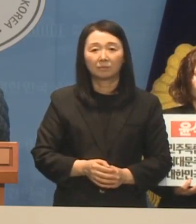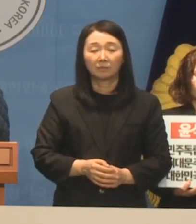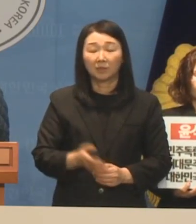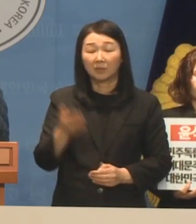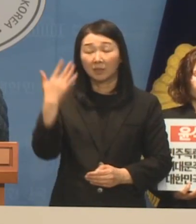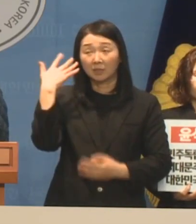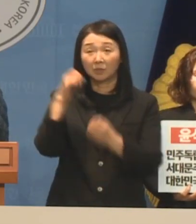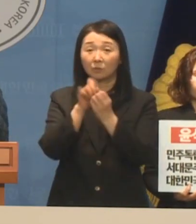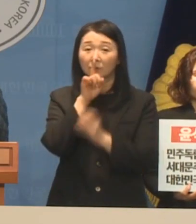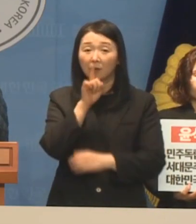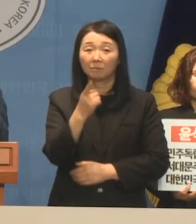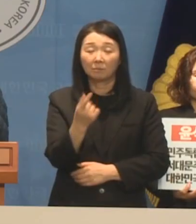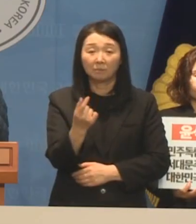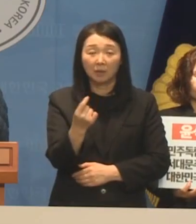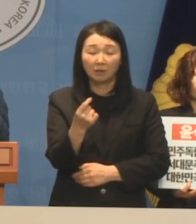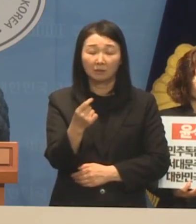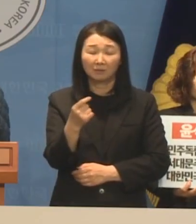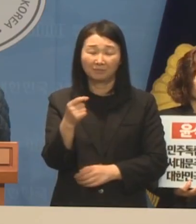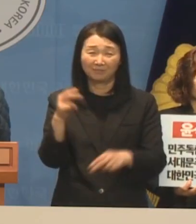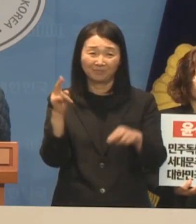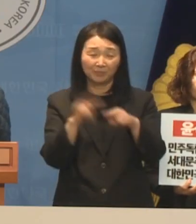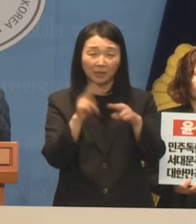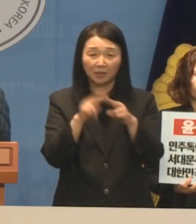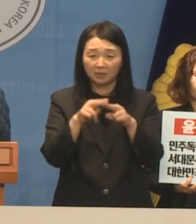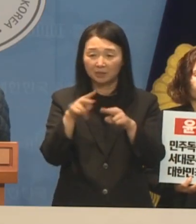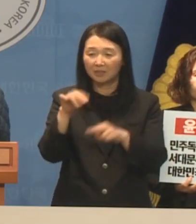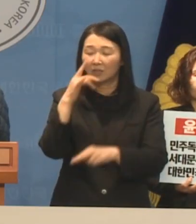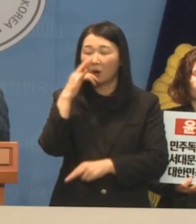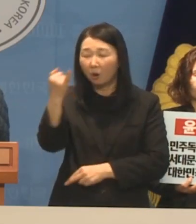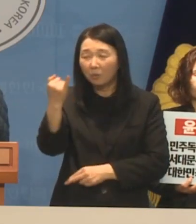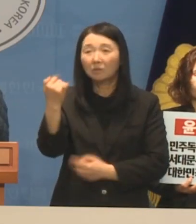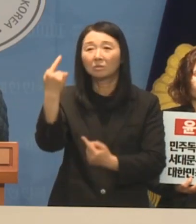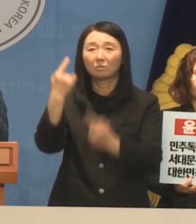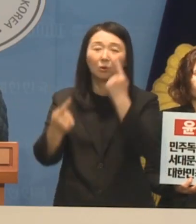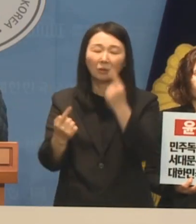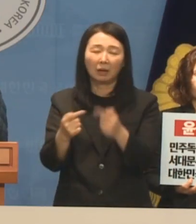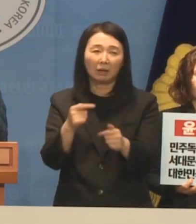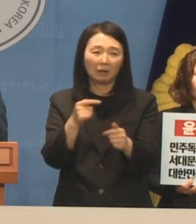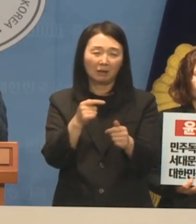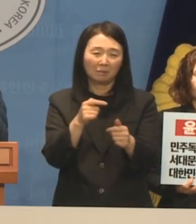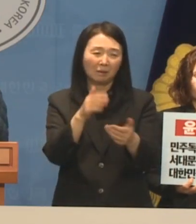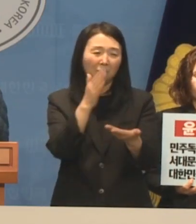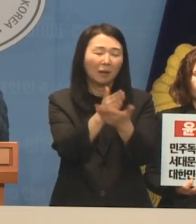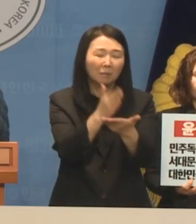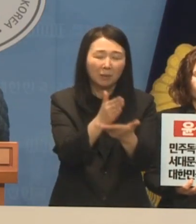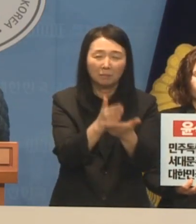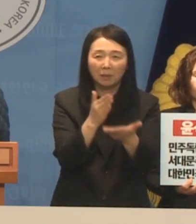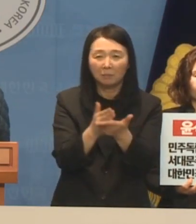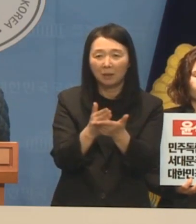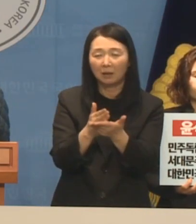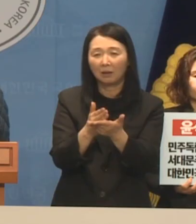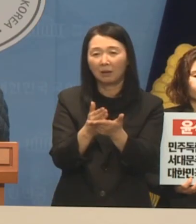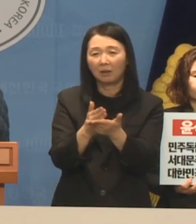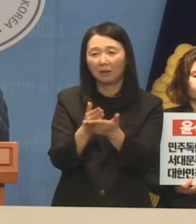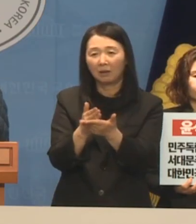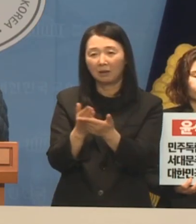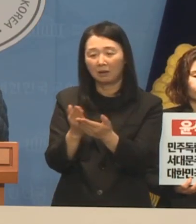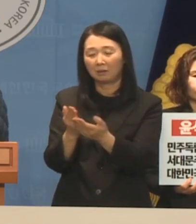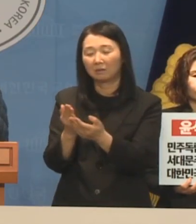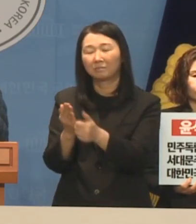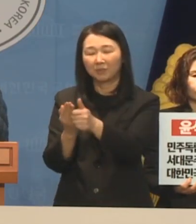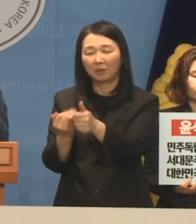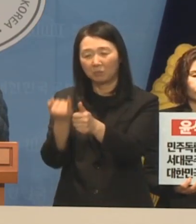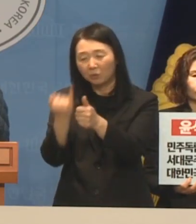속담에 때리는 시어미보다 말리는 시누이가 더 밉다라는 속담이 있습니다. 요즘 딱